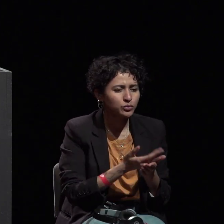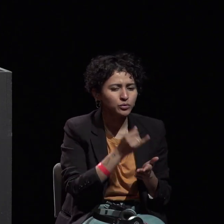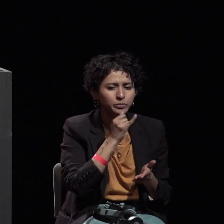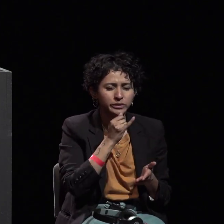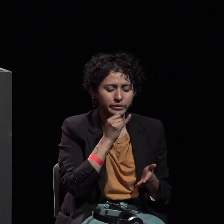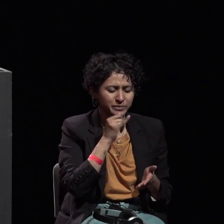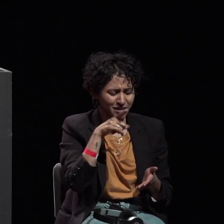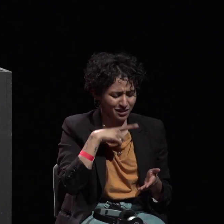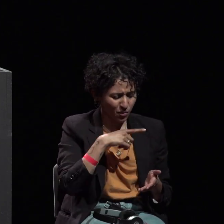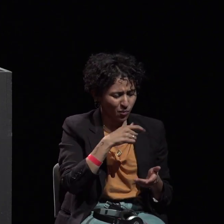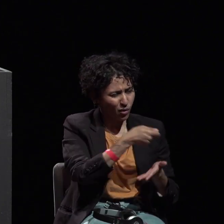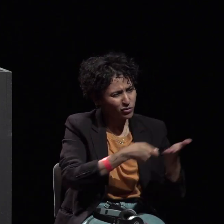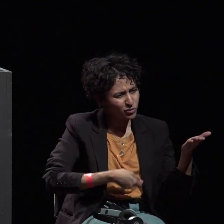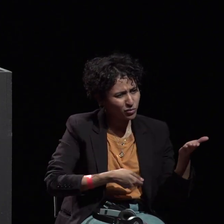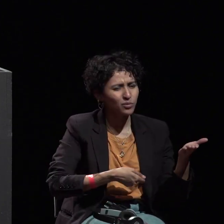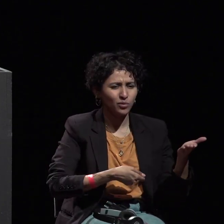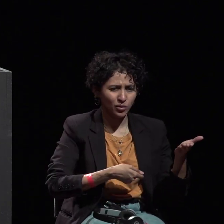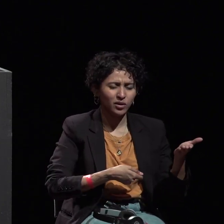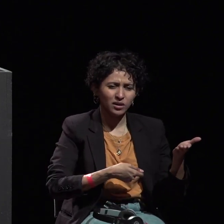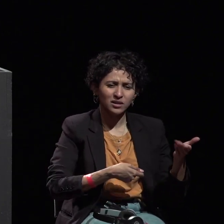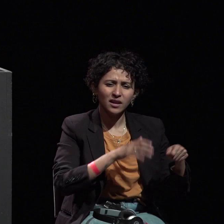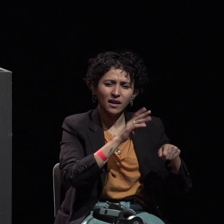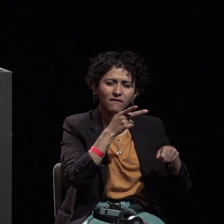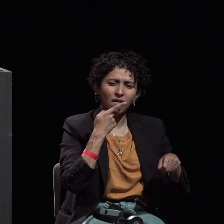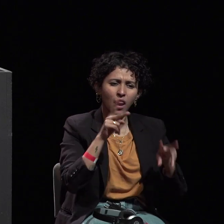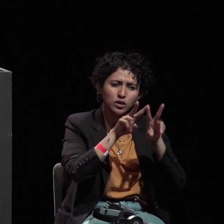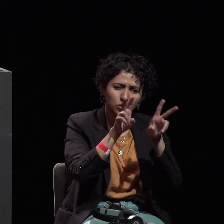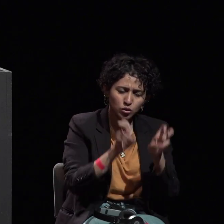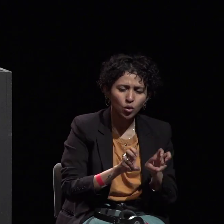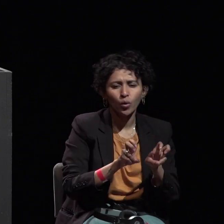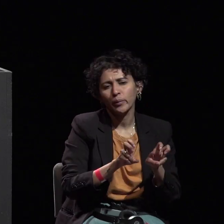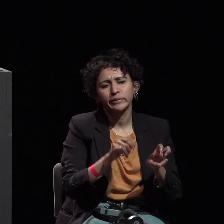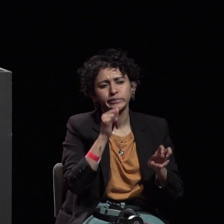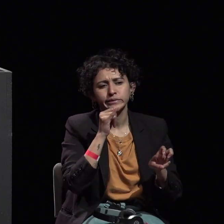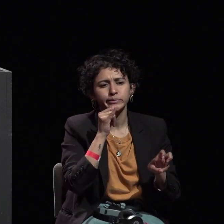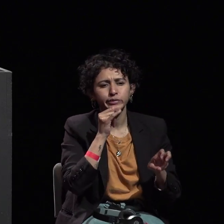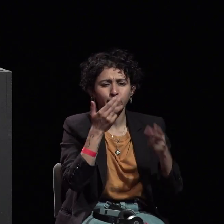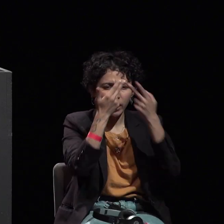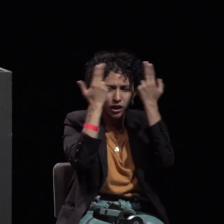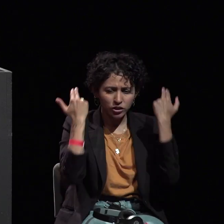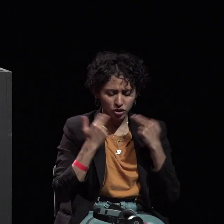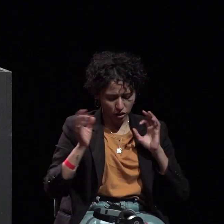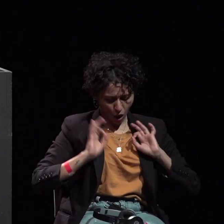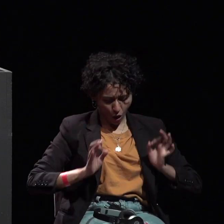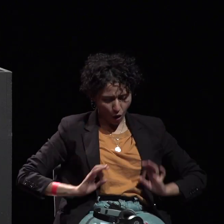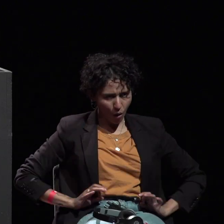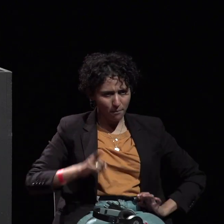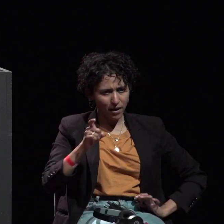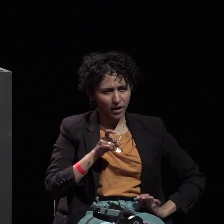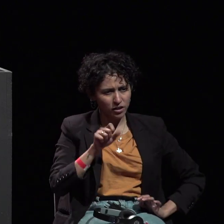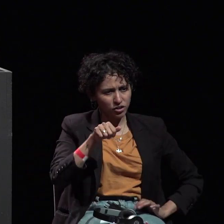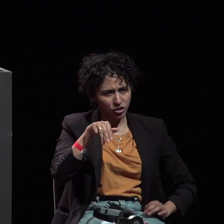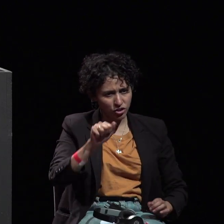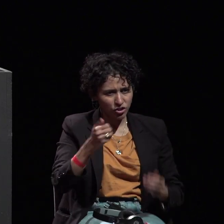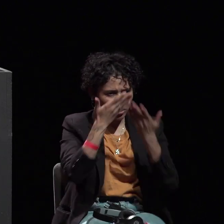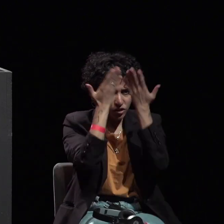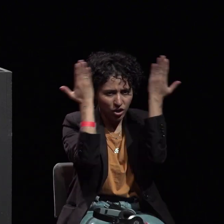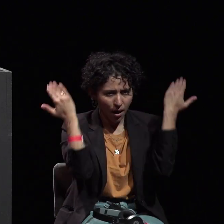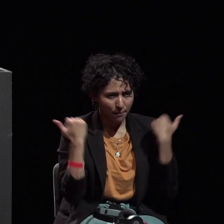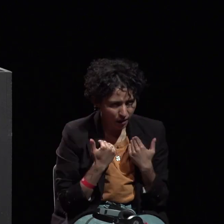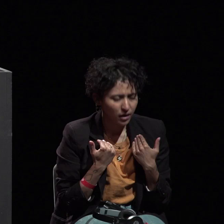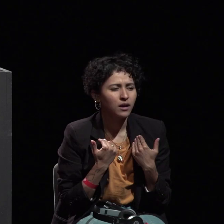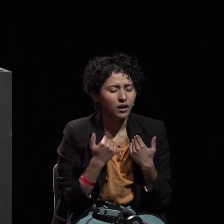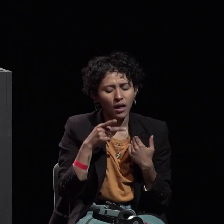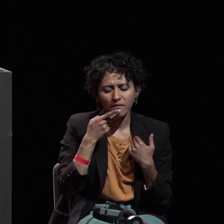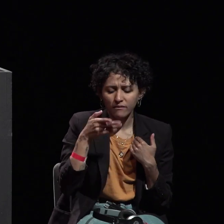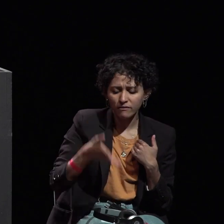que produz um estudo sobre as indumentárias dos xamãs mongóis, né, dá ainda mais um passo que consiste em diferenciar